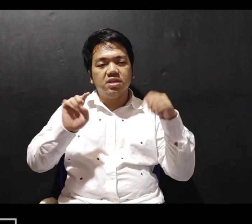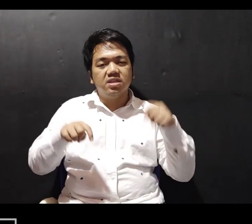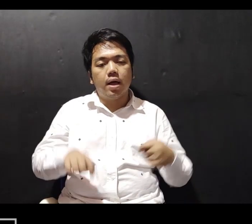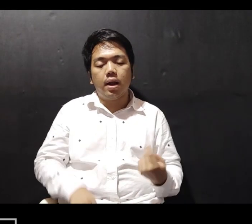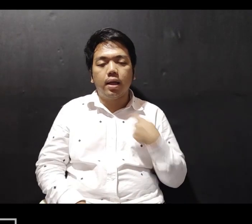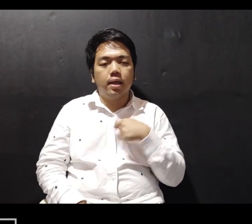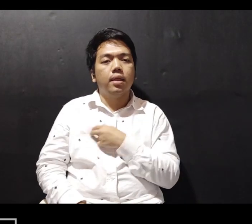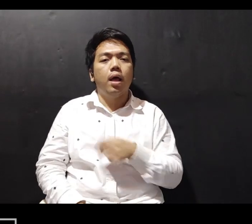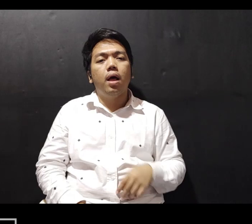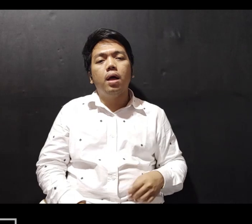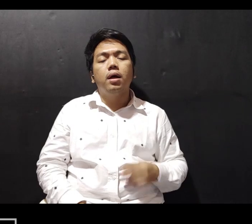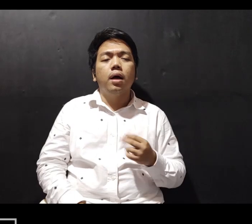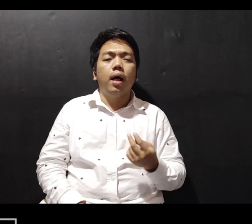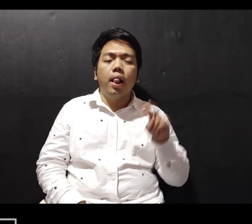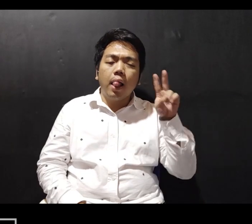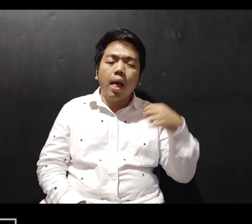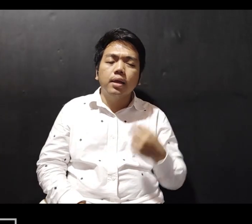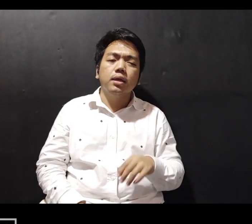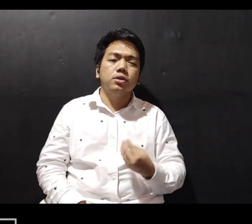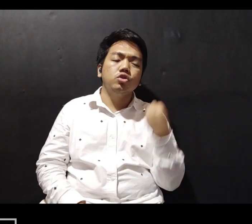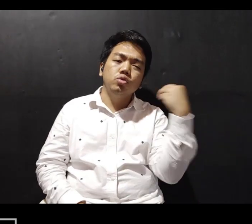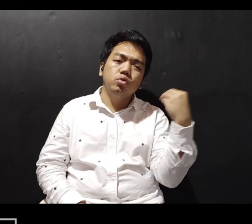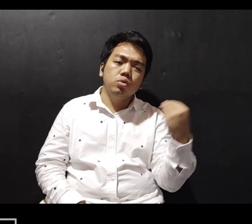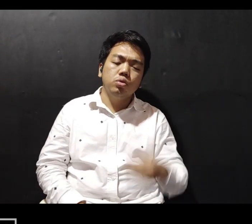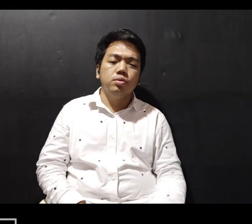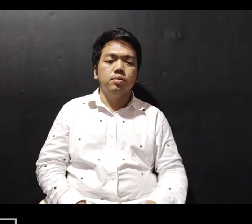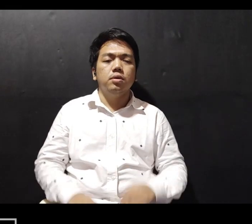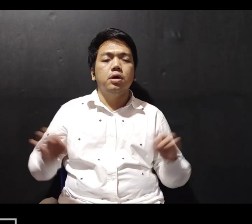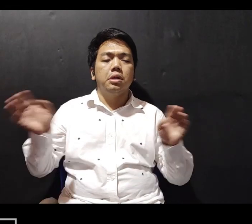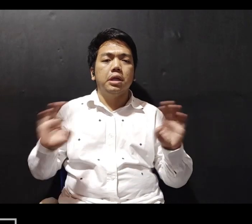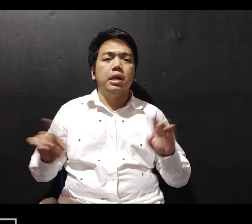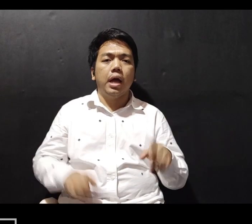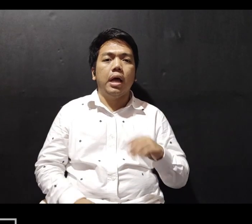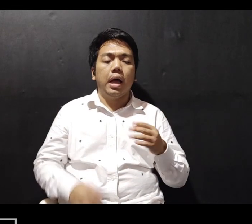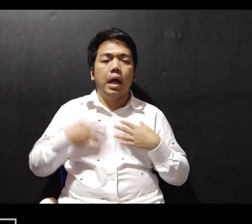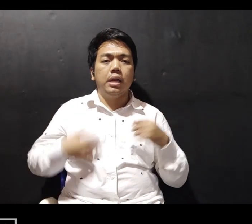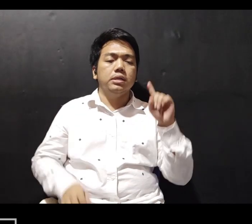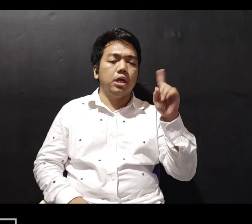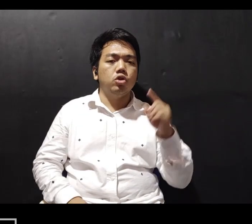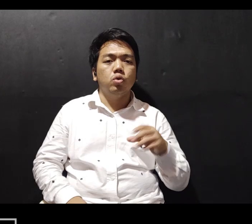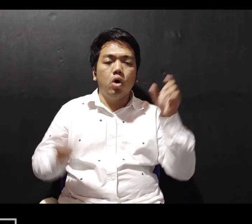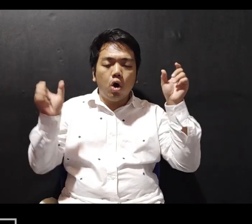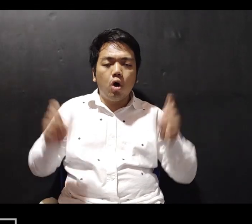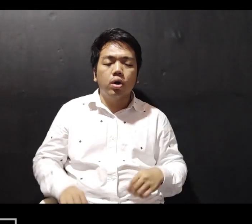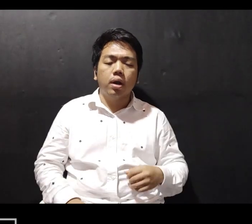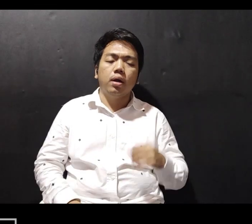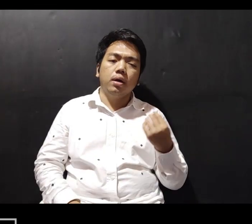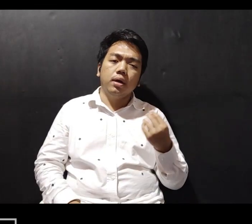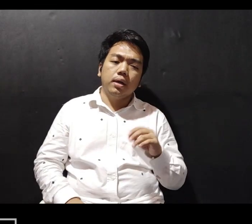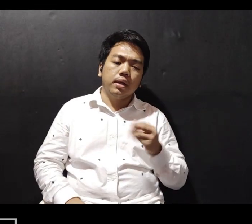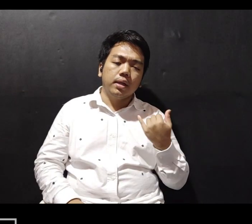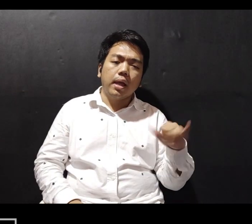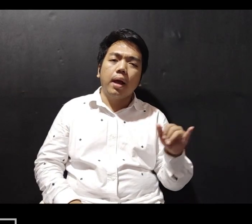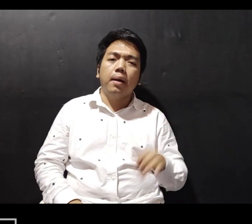keadaan menanti. Tidak ada satupun daripada kita yang dapat menghindari keadaan ini, di mana kita harus di